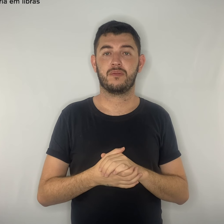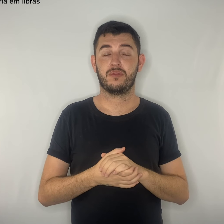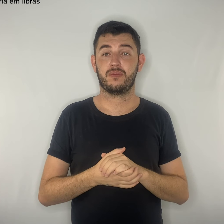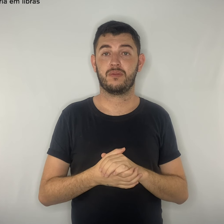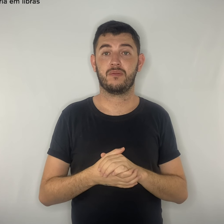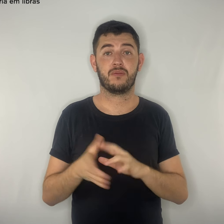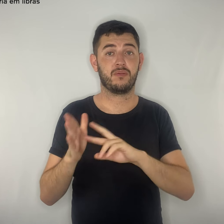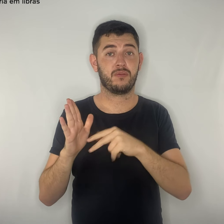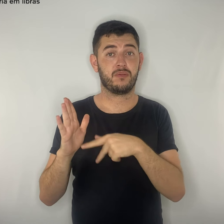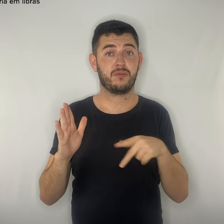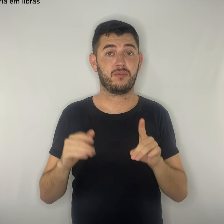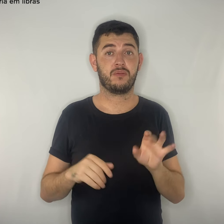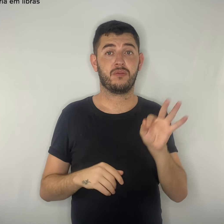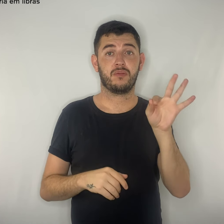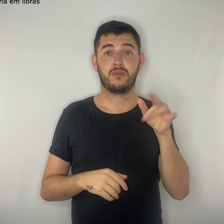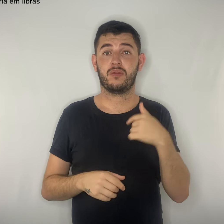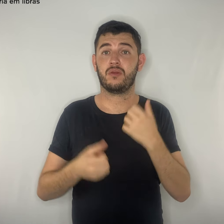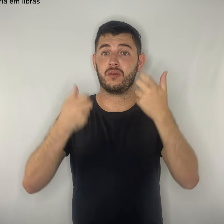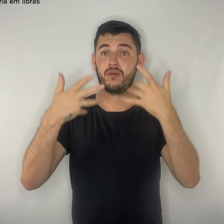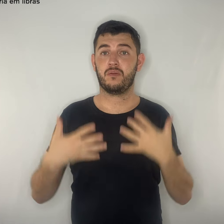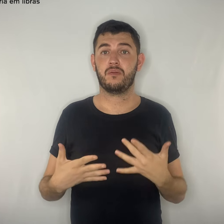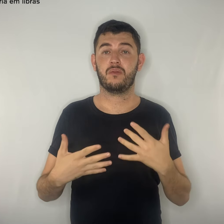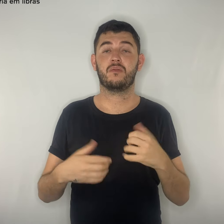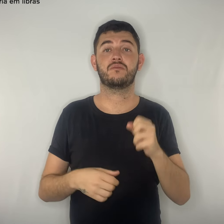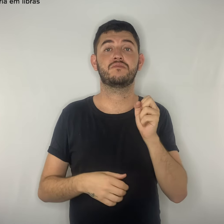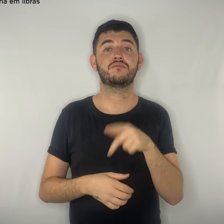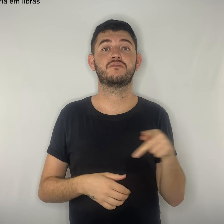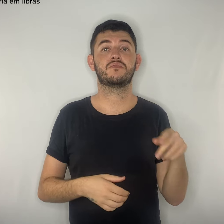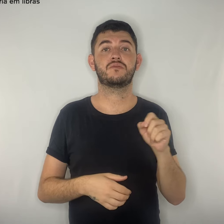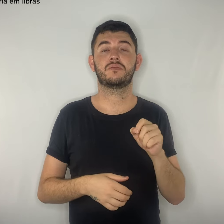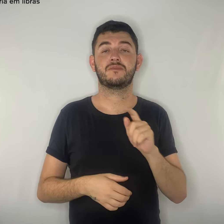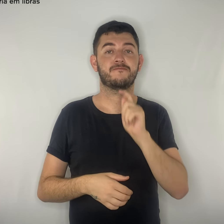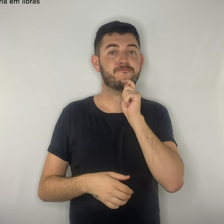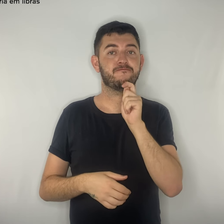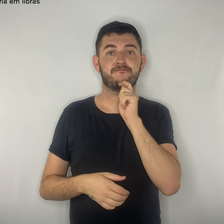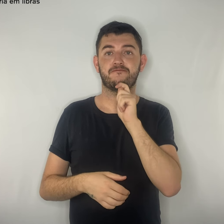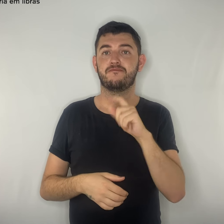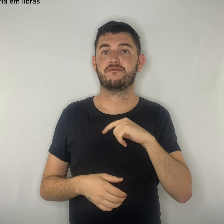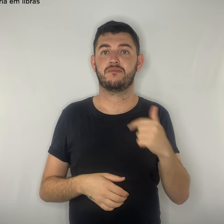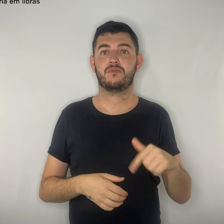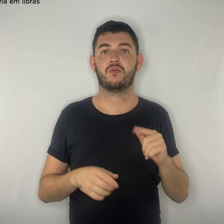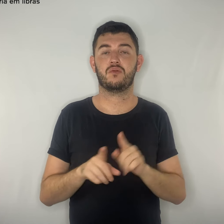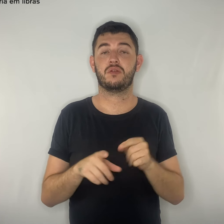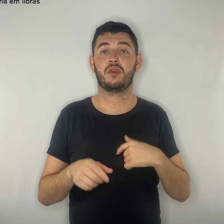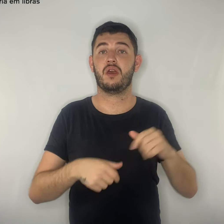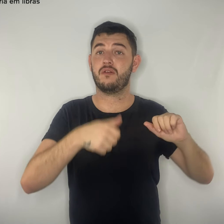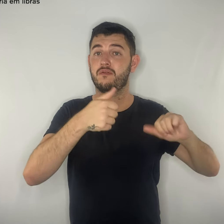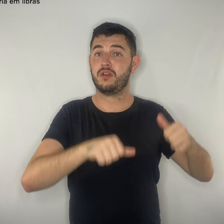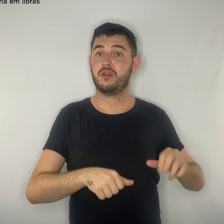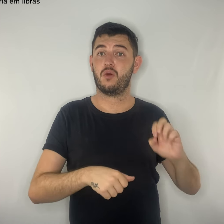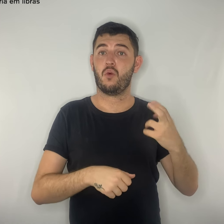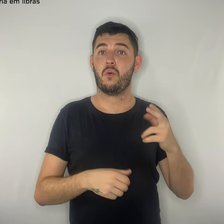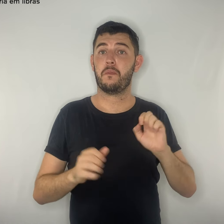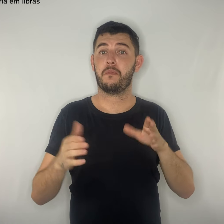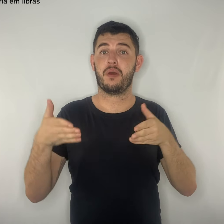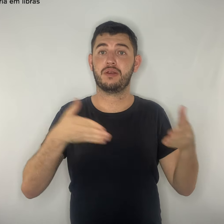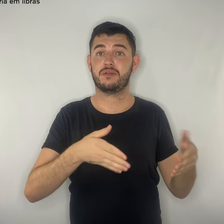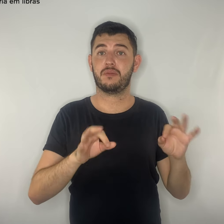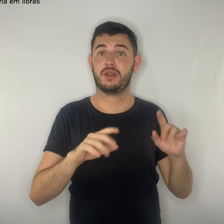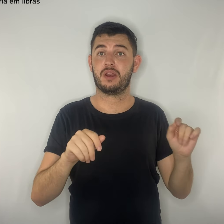cpro ressalta que professores que não possuem aptidão e que não participarem desse processo de